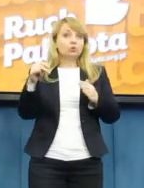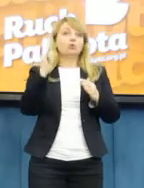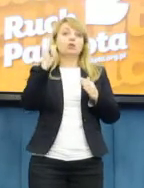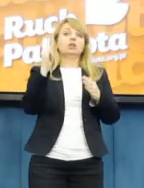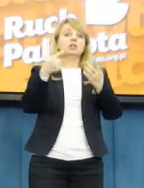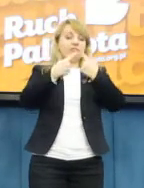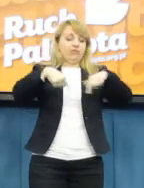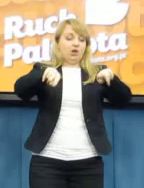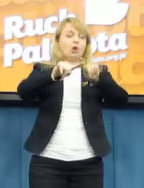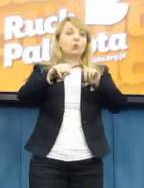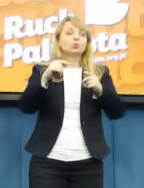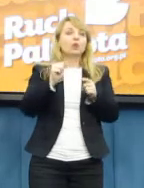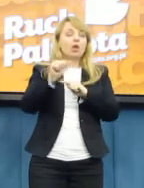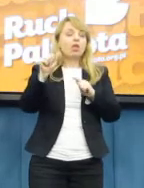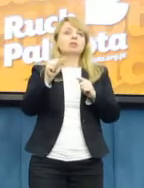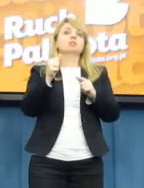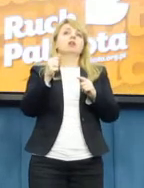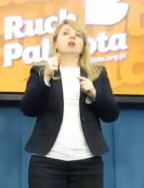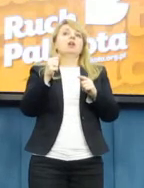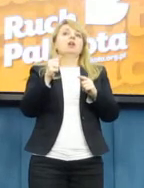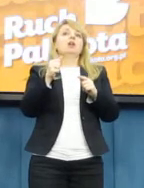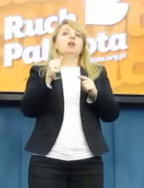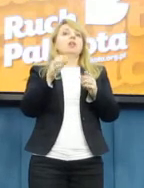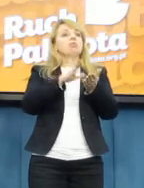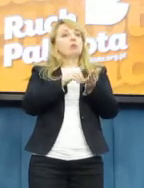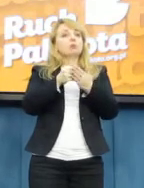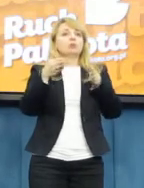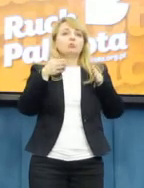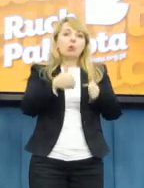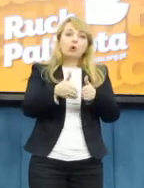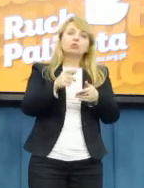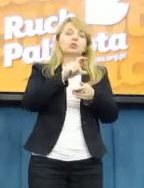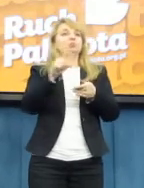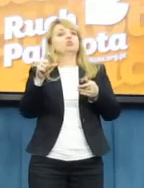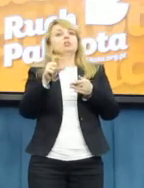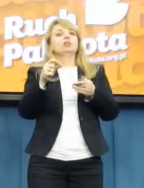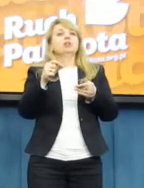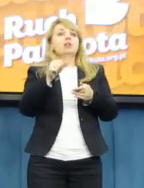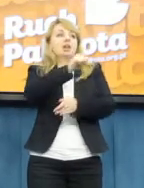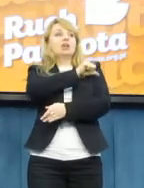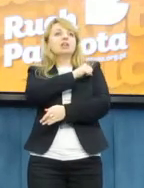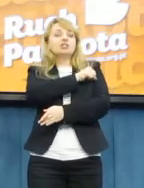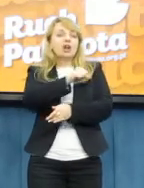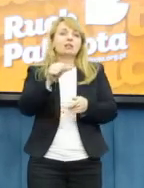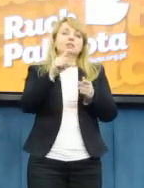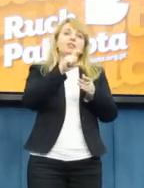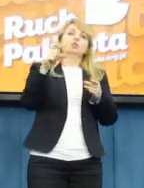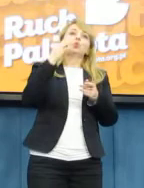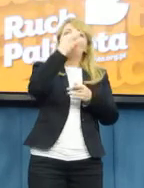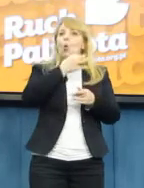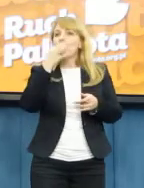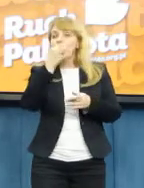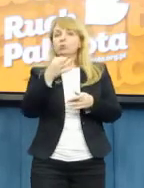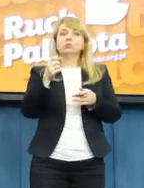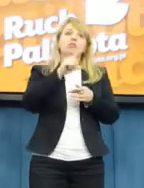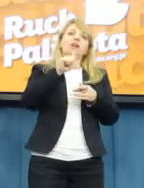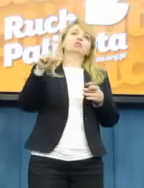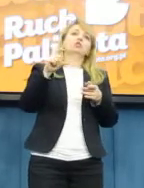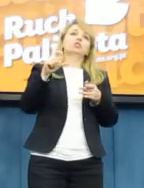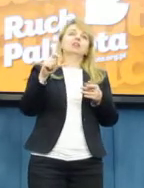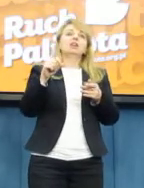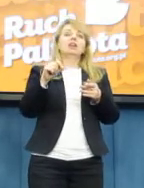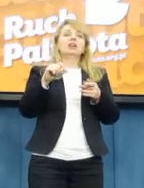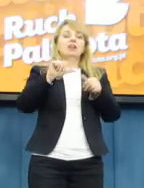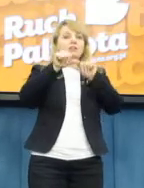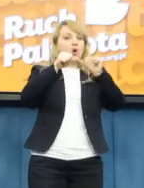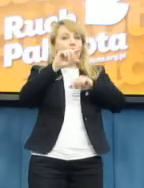raczej raz na jakiś czas. Czy to niestety pogrzeb, czy to święty chrzciny, czy jakieś inne wydarzenia, rocznica, komunia,